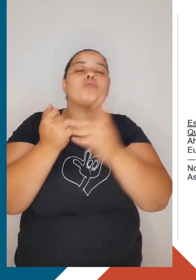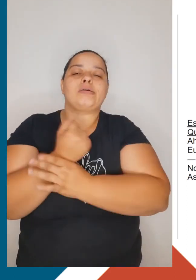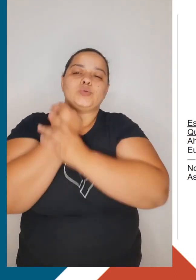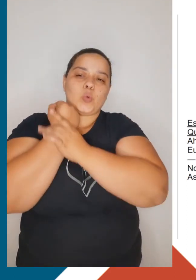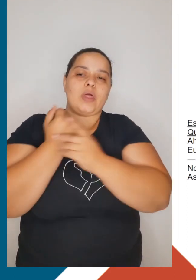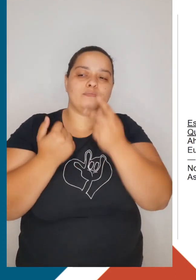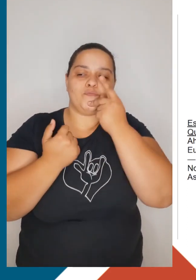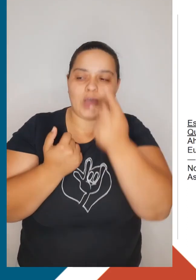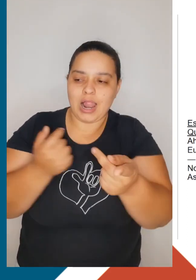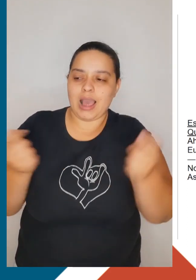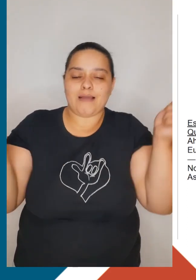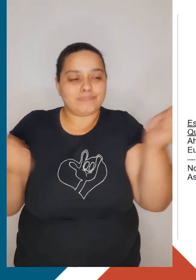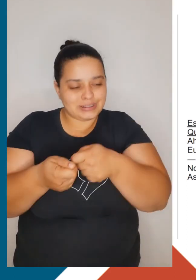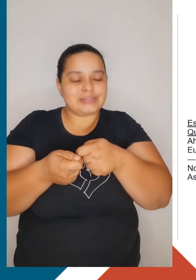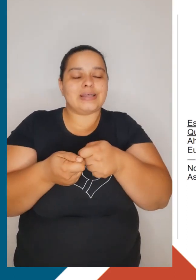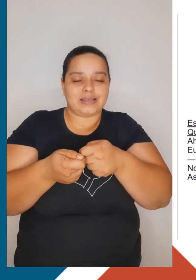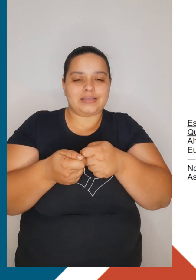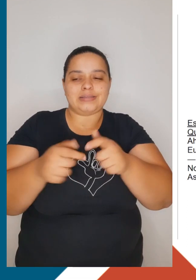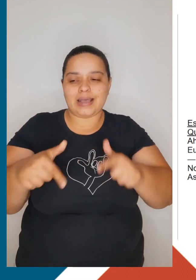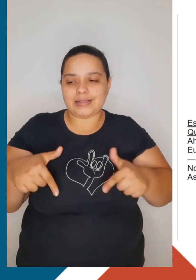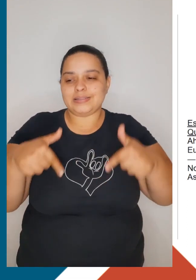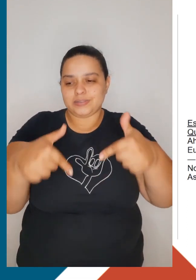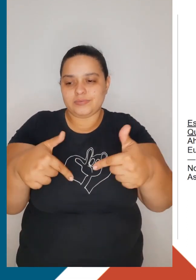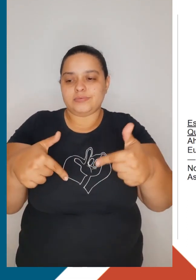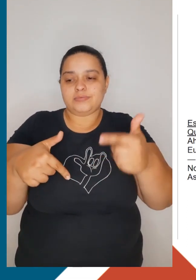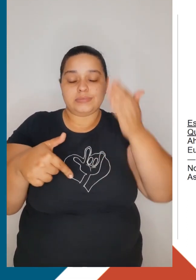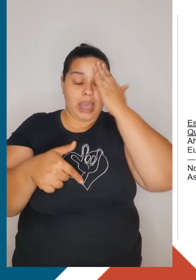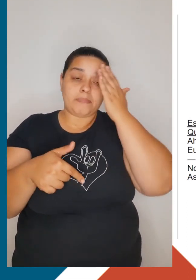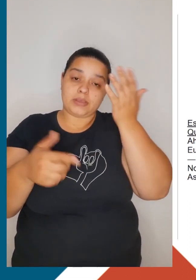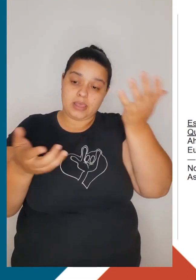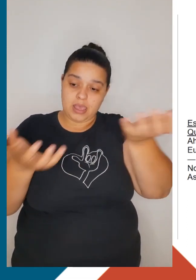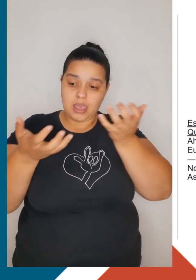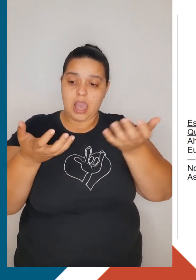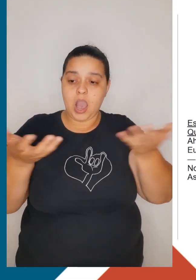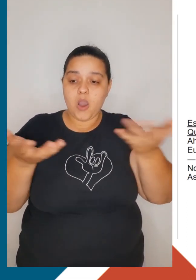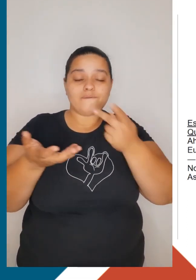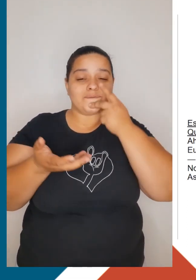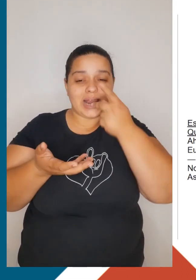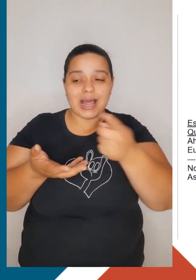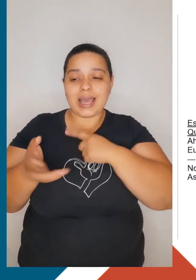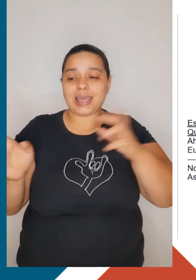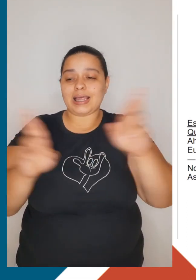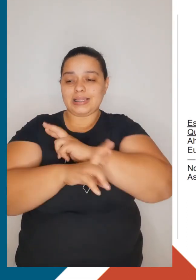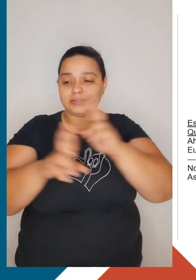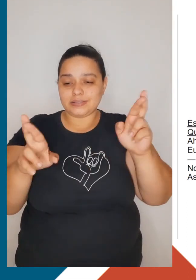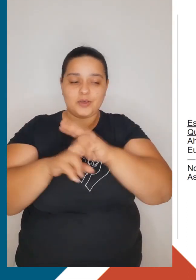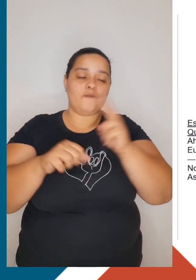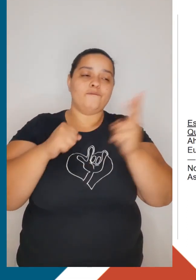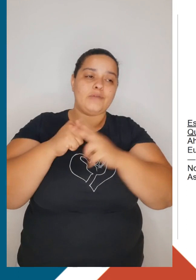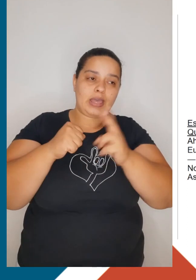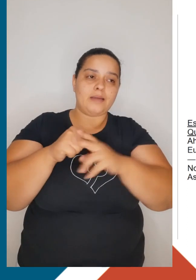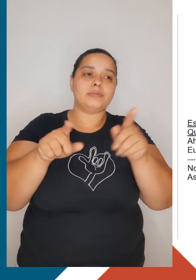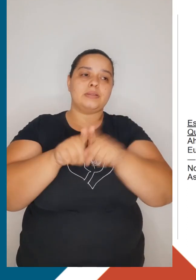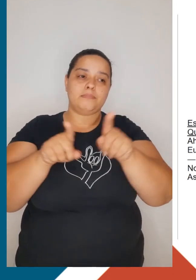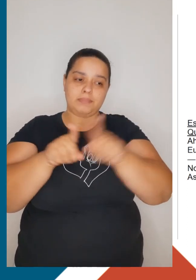de sua capacidade para desempenhar tais ações, embora queira. É válido ressaltar a relação entre os verbos e também